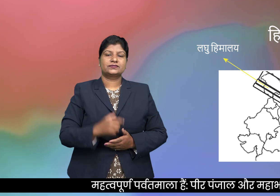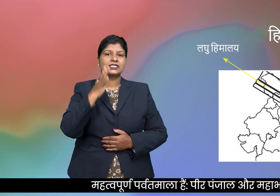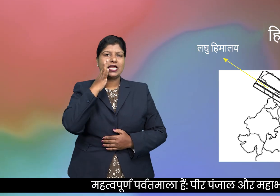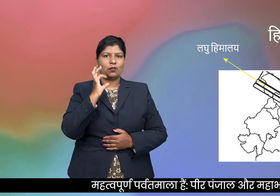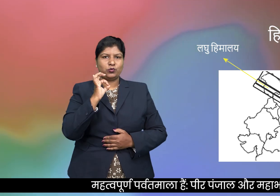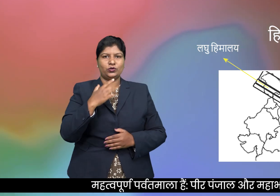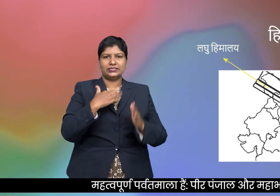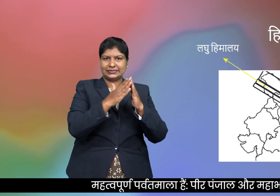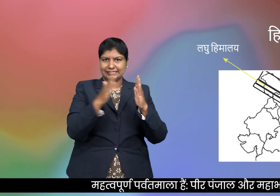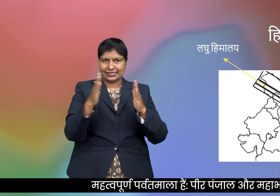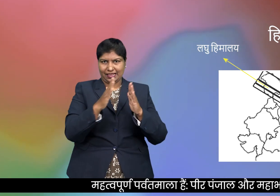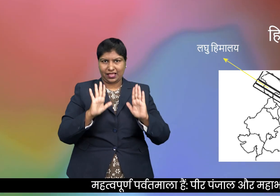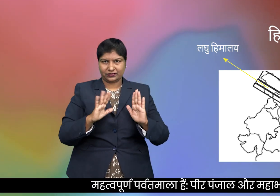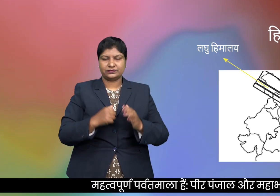महत्वपूर्ण पर्वतमाला है।